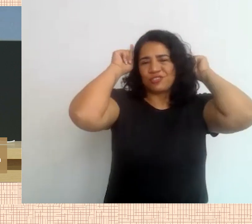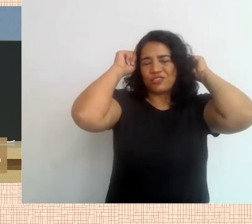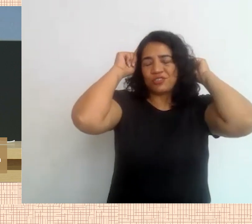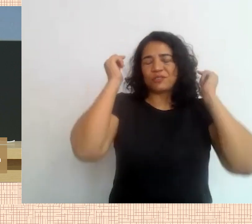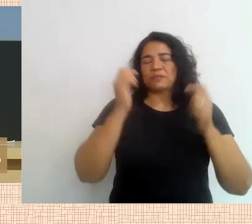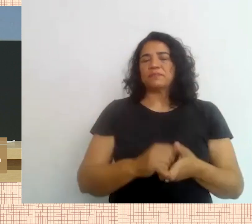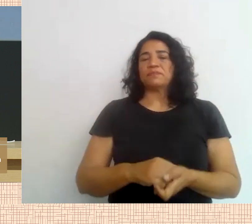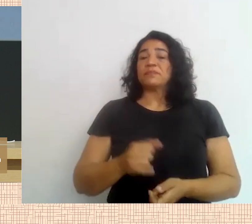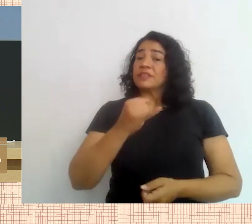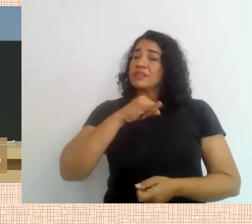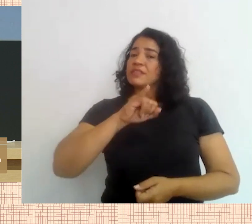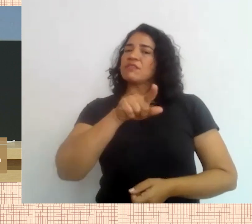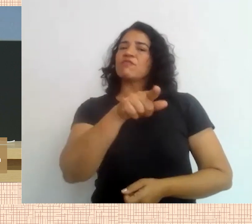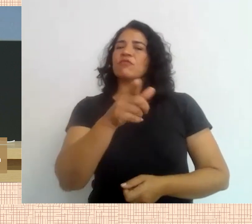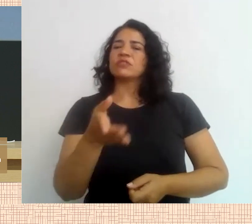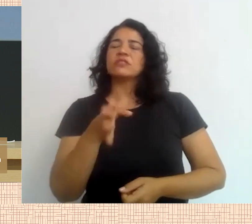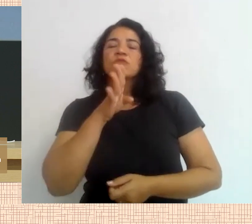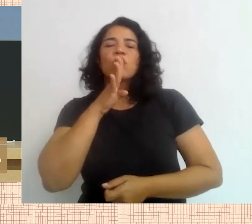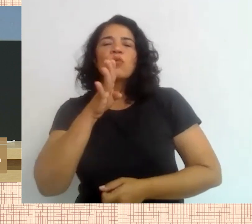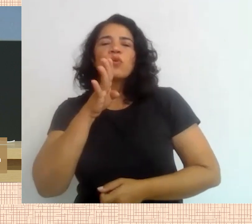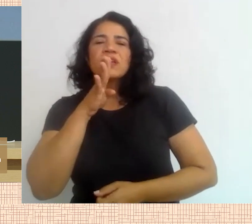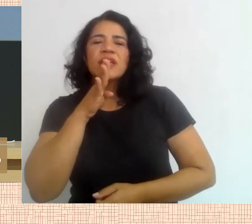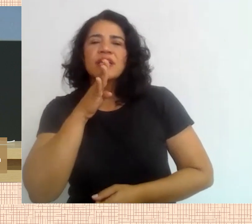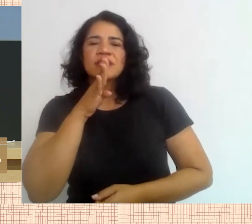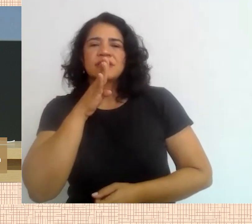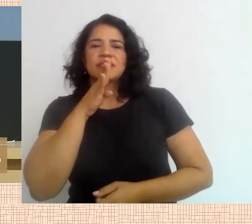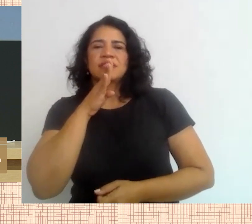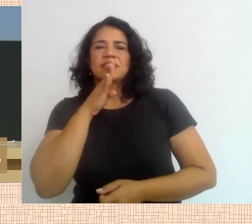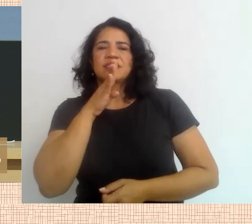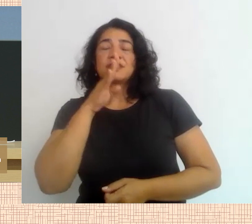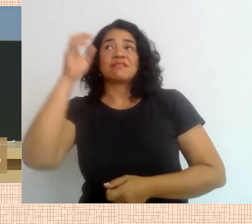irmãos, essa palavra é oikonomia,